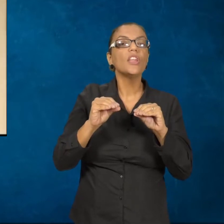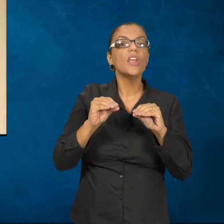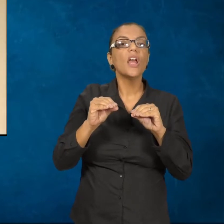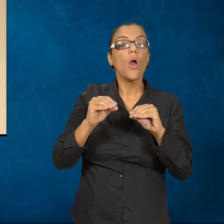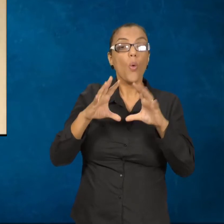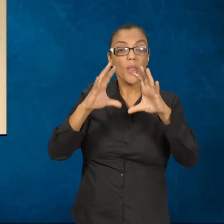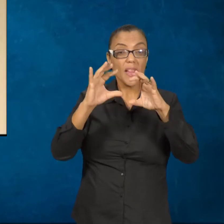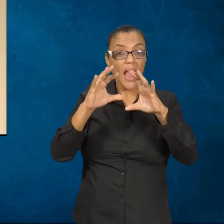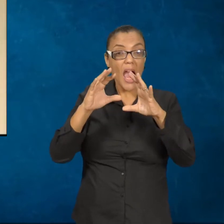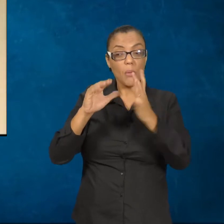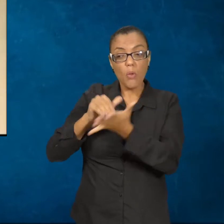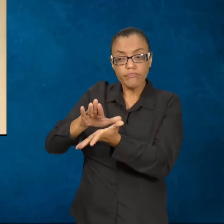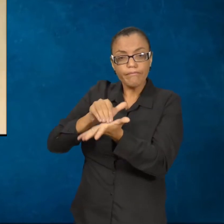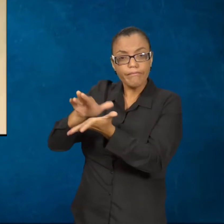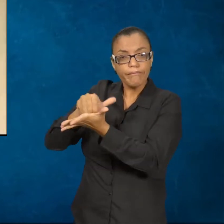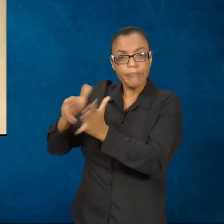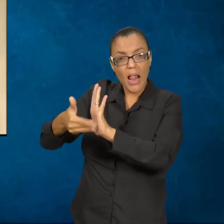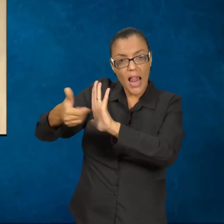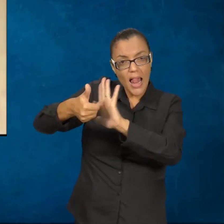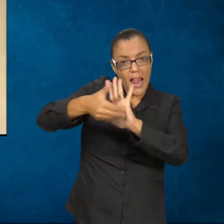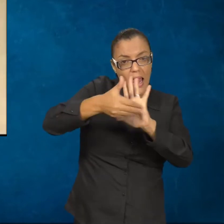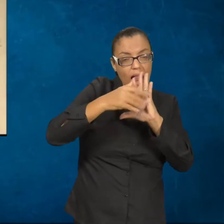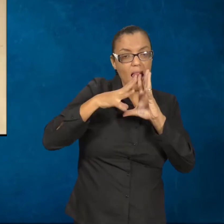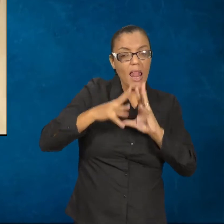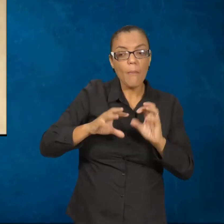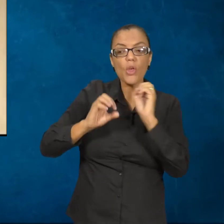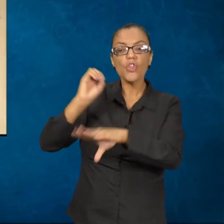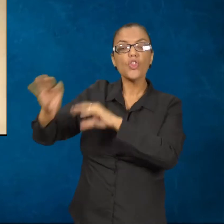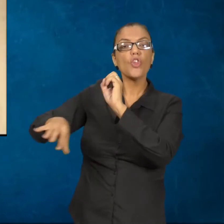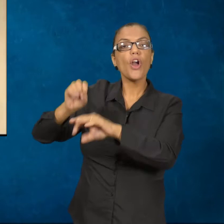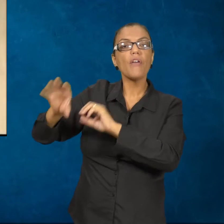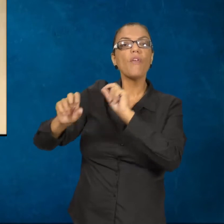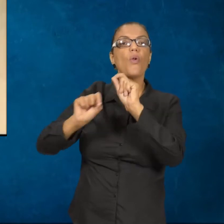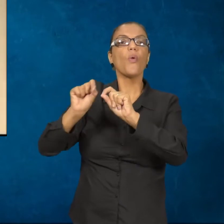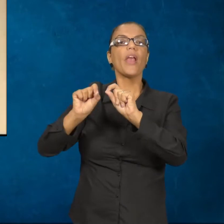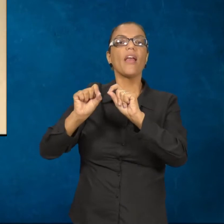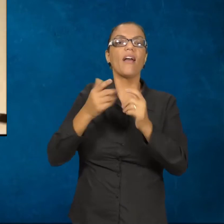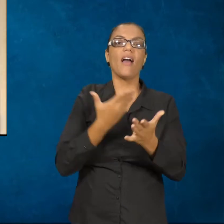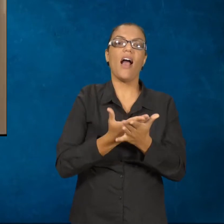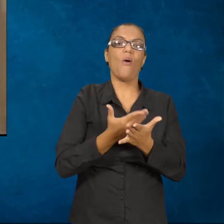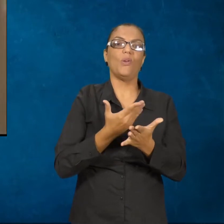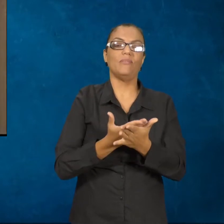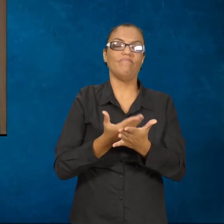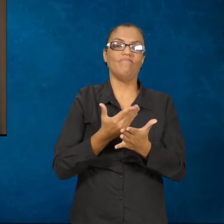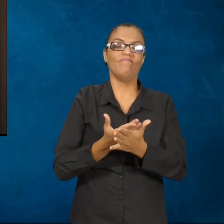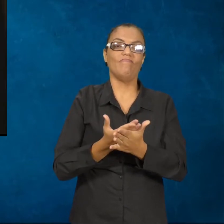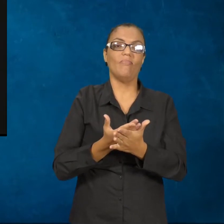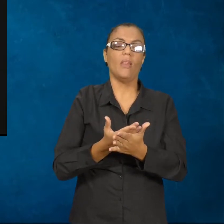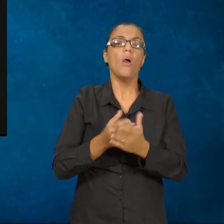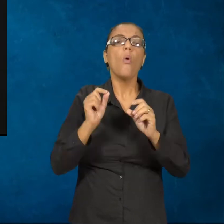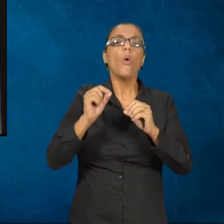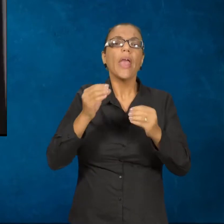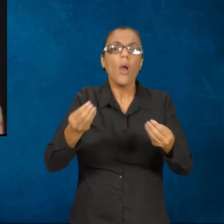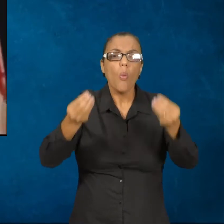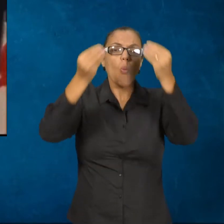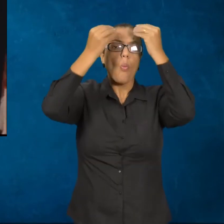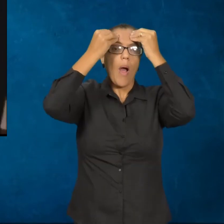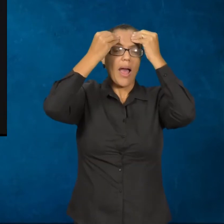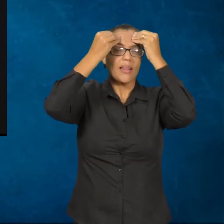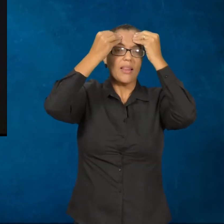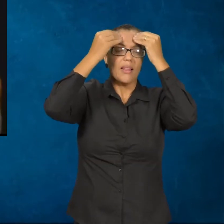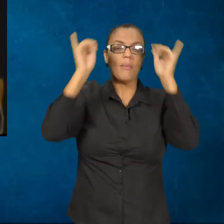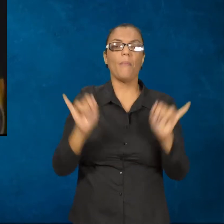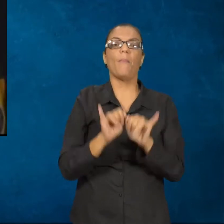aulas. E o que vai para a memória permanente? As abobrinhas. Se seu filho tem uma aula de